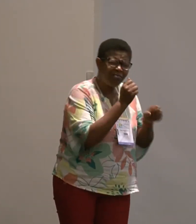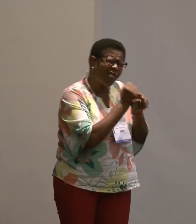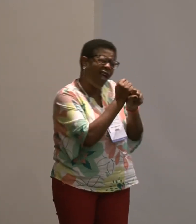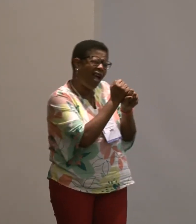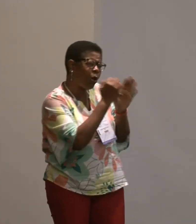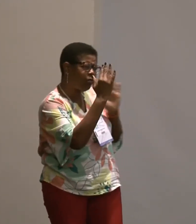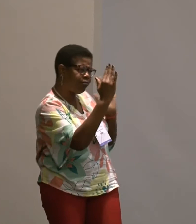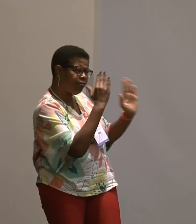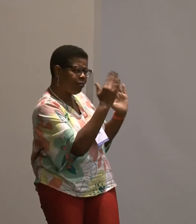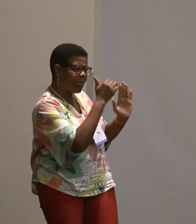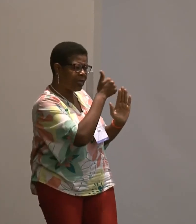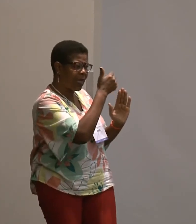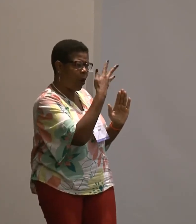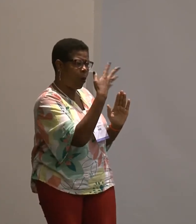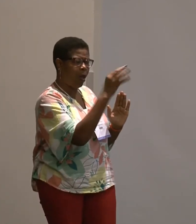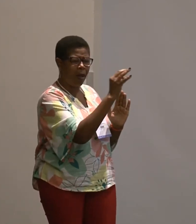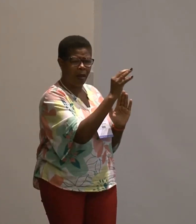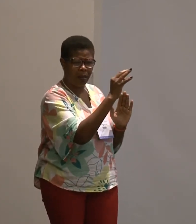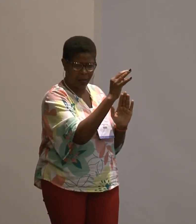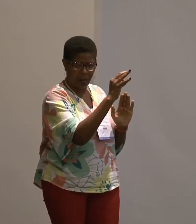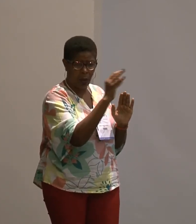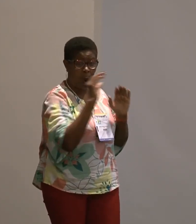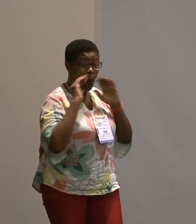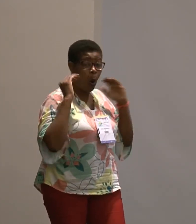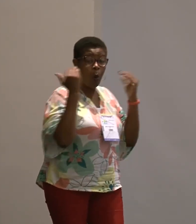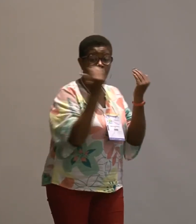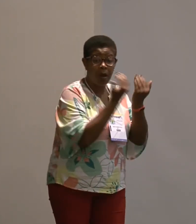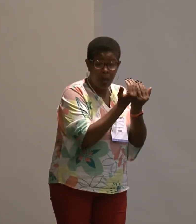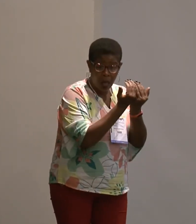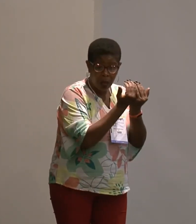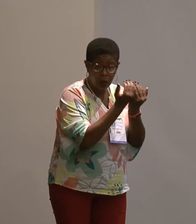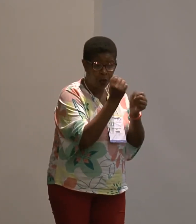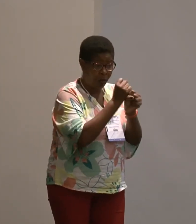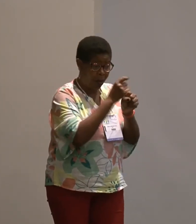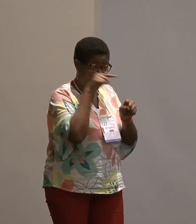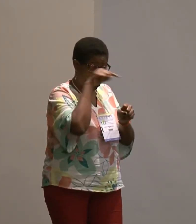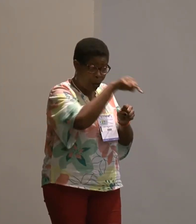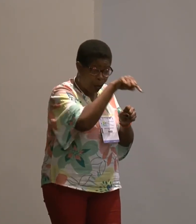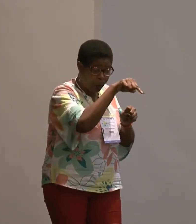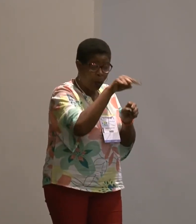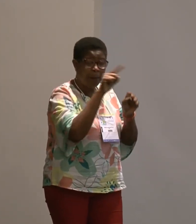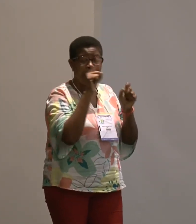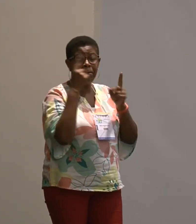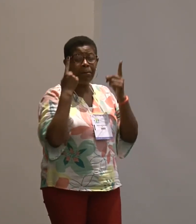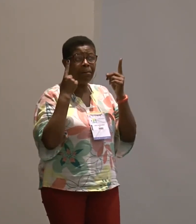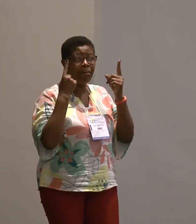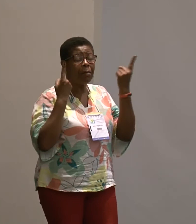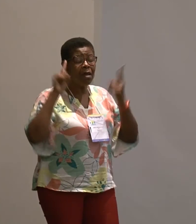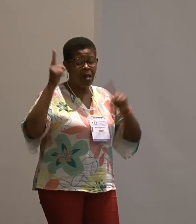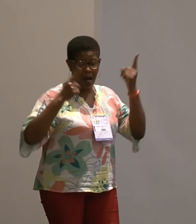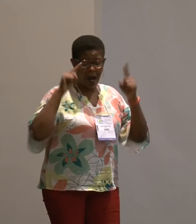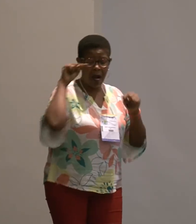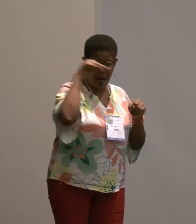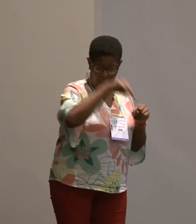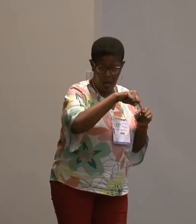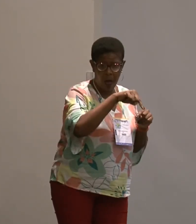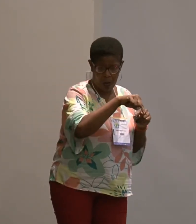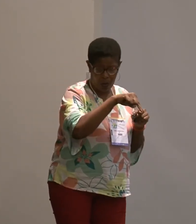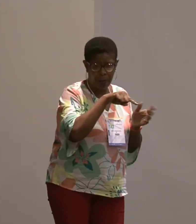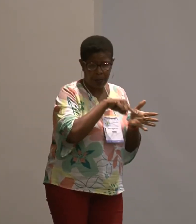ela se debruçou em 140 anos do Congresso Nacional de Lyon que antecedeu